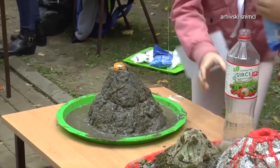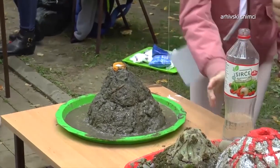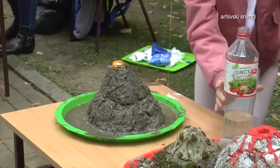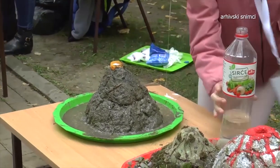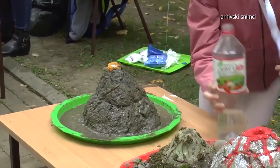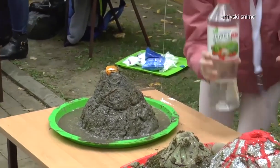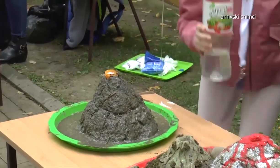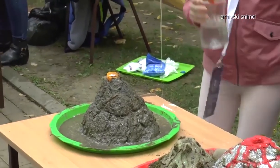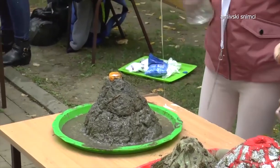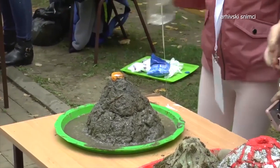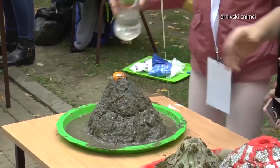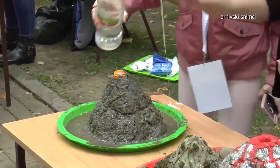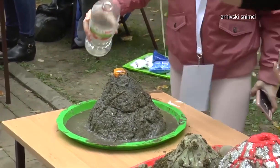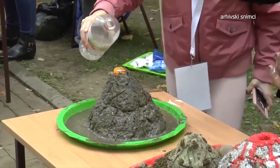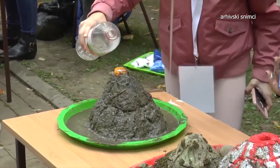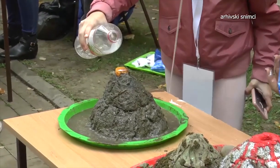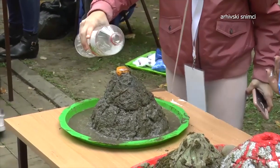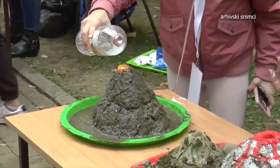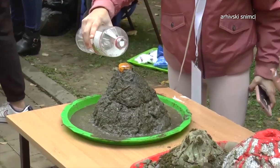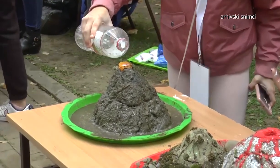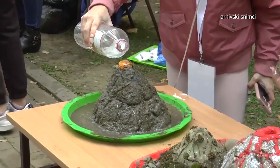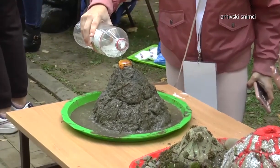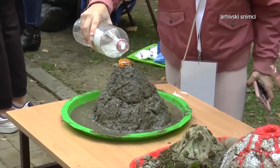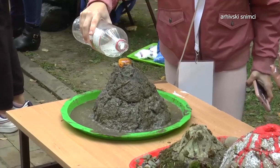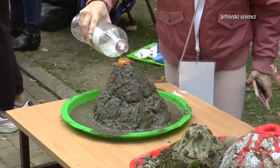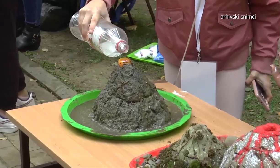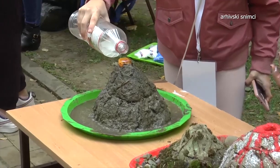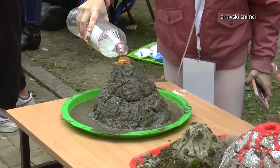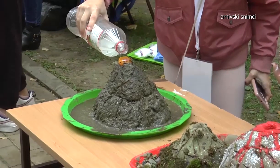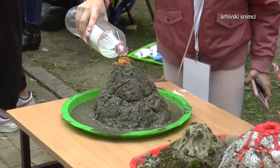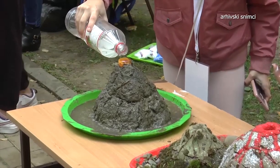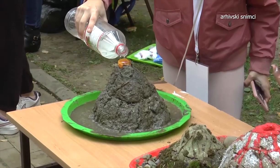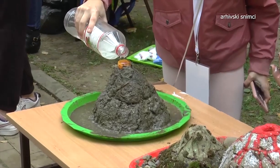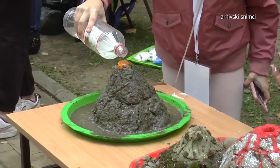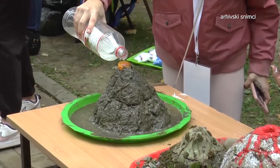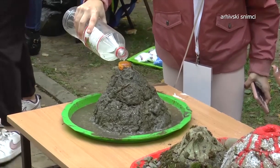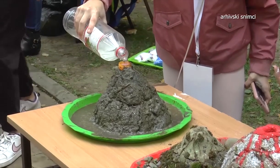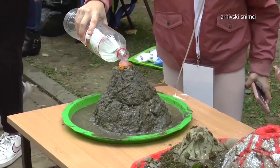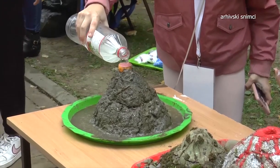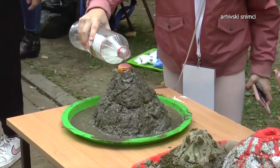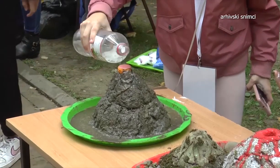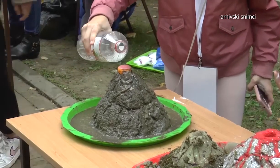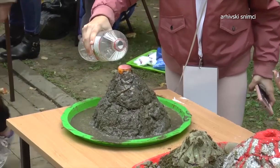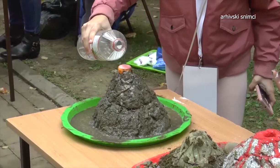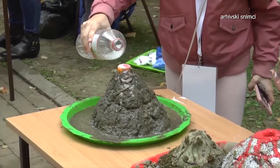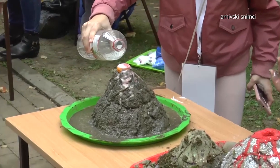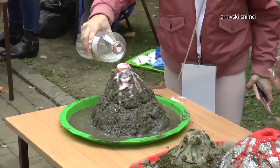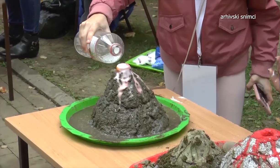még szebbé varázsolni a rendezvényt. Ők adták az ötletet arra, hogy kapcsoljunk be még több vállalatot, mint kiállítót.